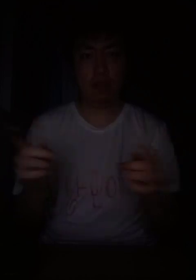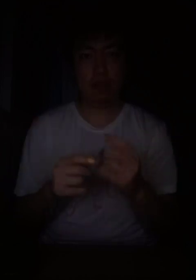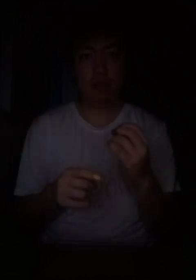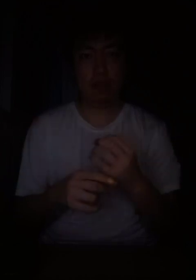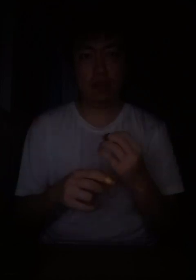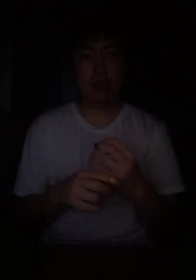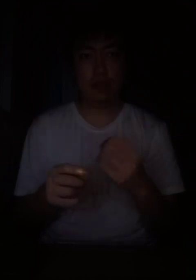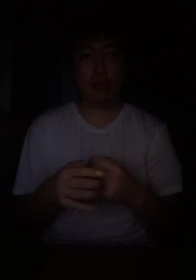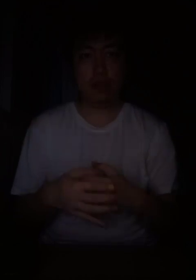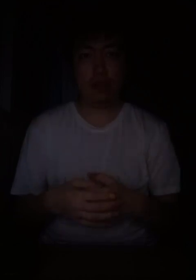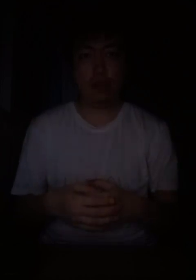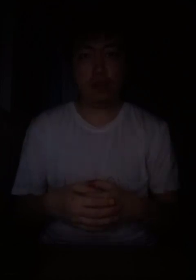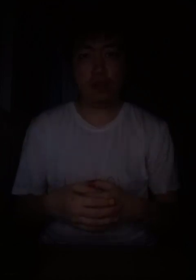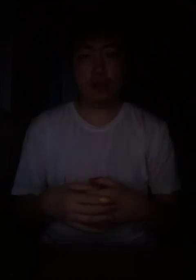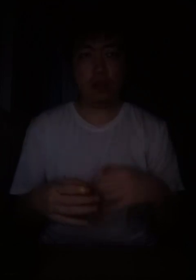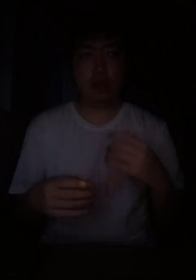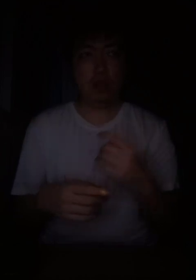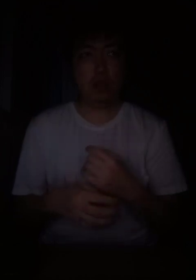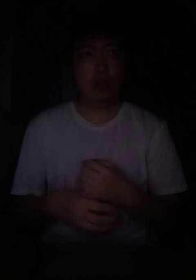가져가는 거죠. 네.